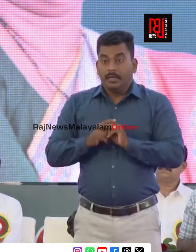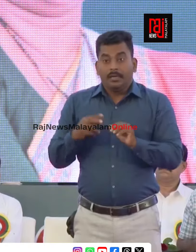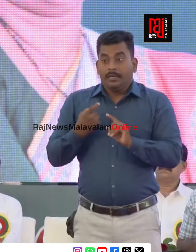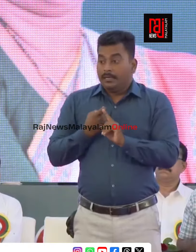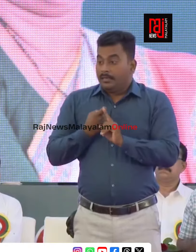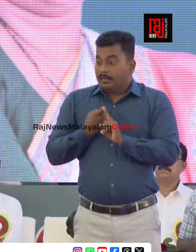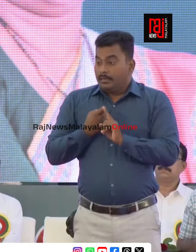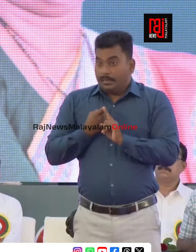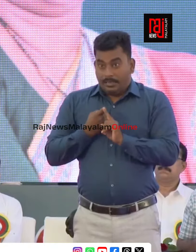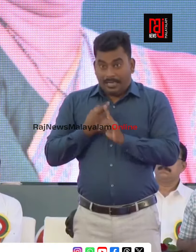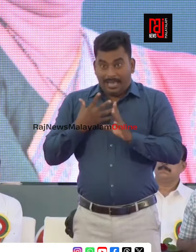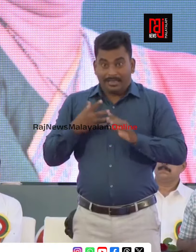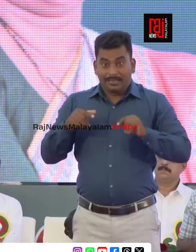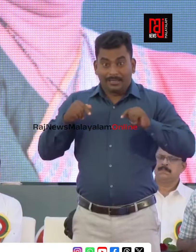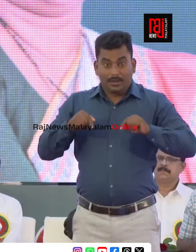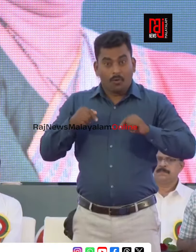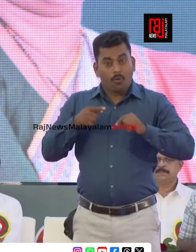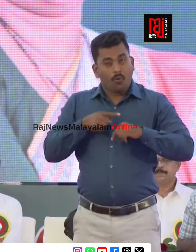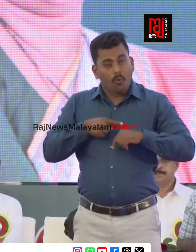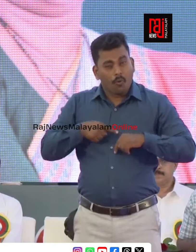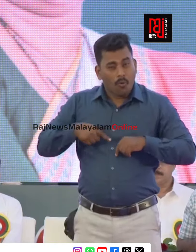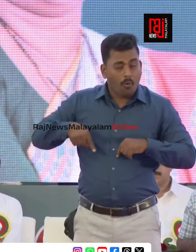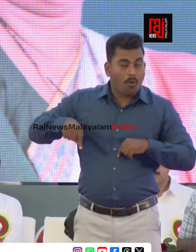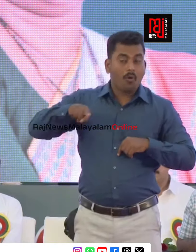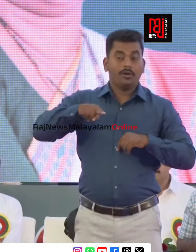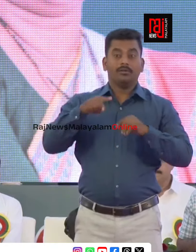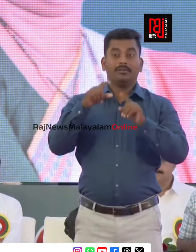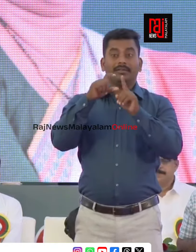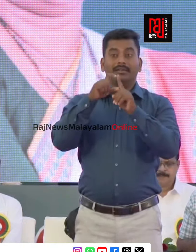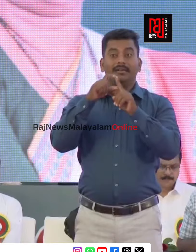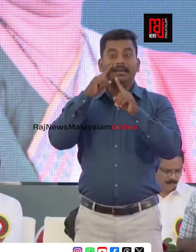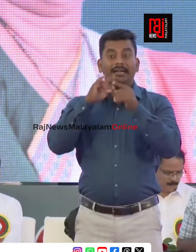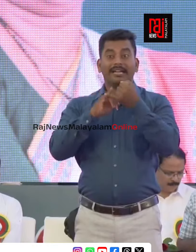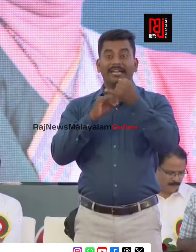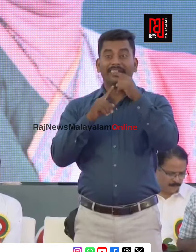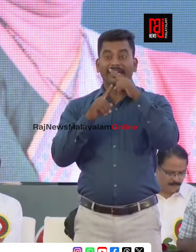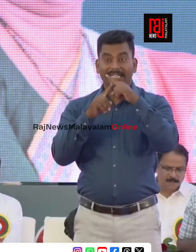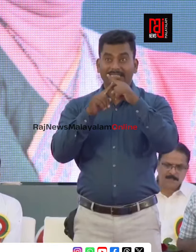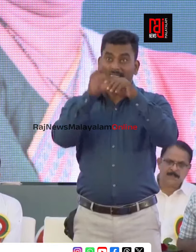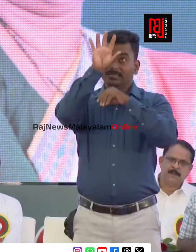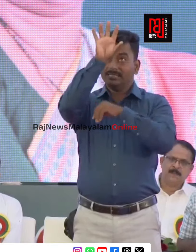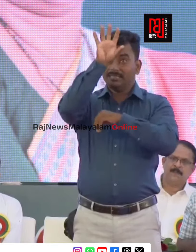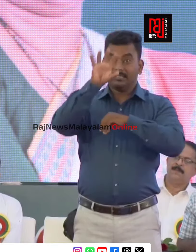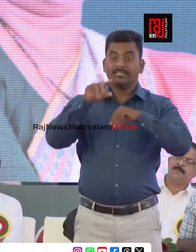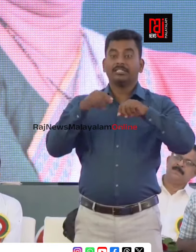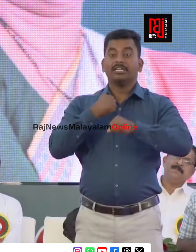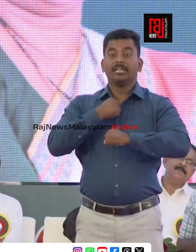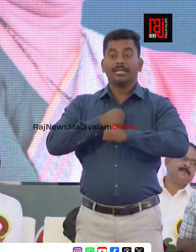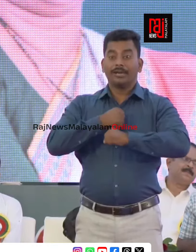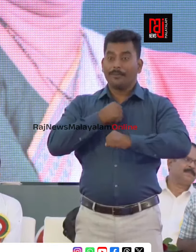കേരളത്തിലെ എല്ലാ സർക്കാർ പൊതുമേഖലാ സ്ഥാപനങ്ങളെയും